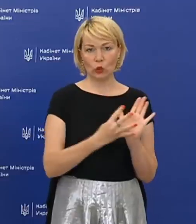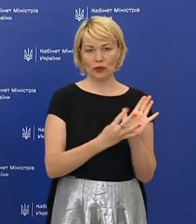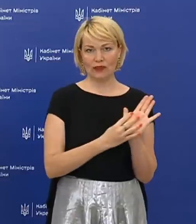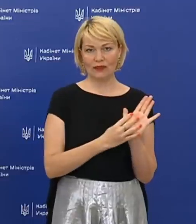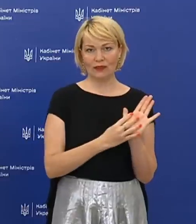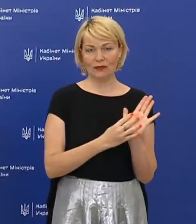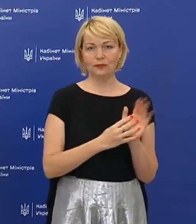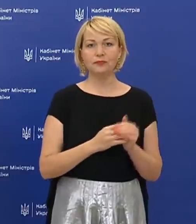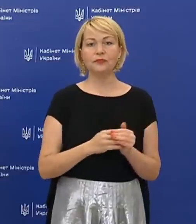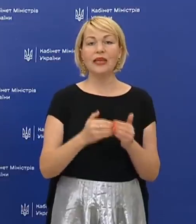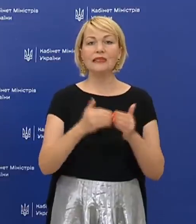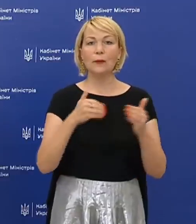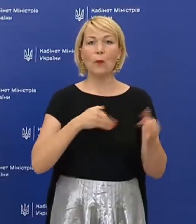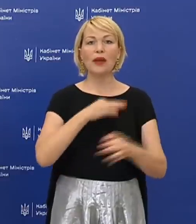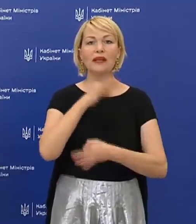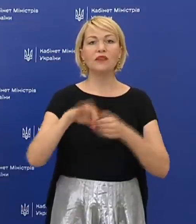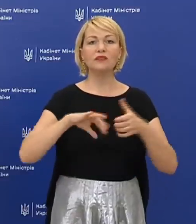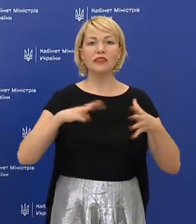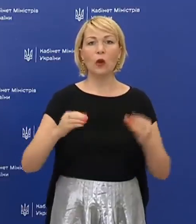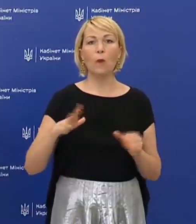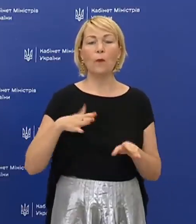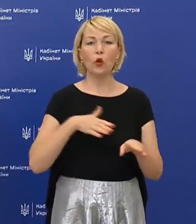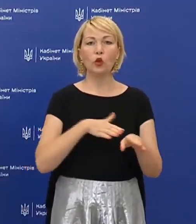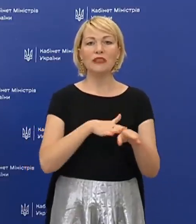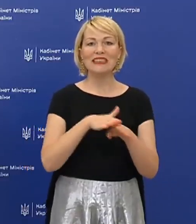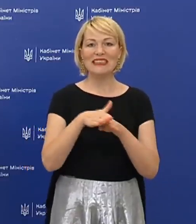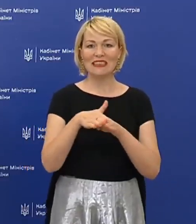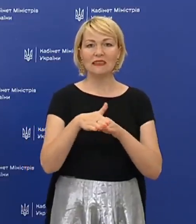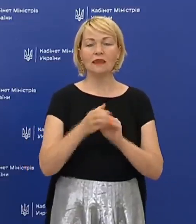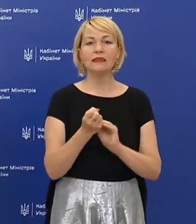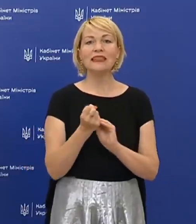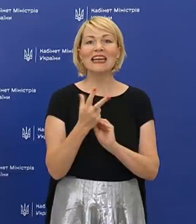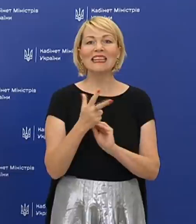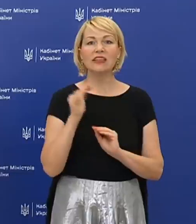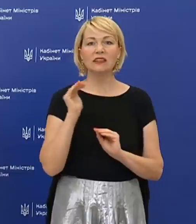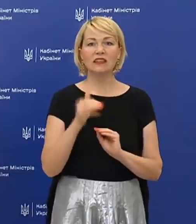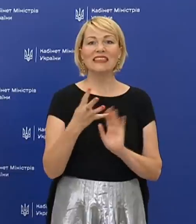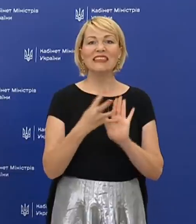1249. За попередню добу загалом було здійснено